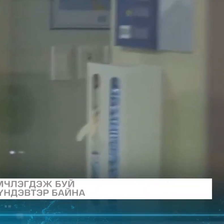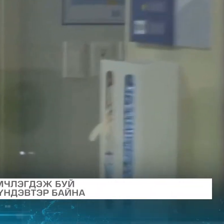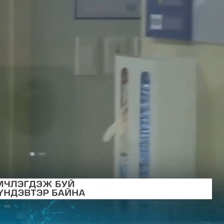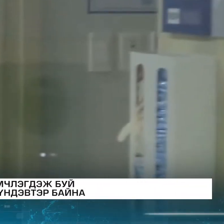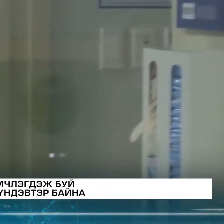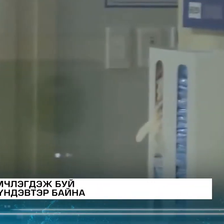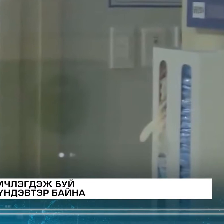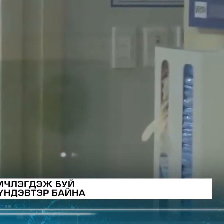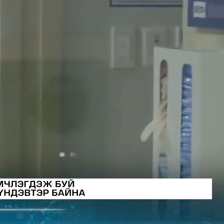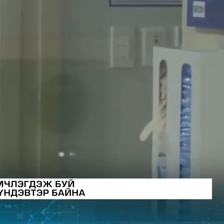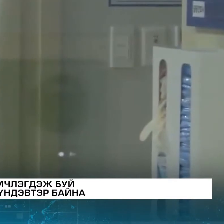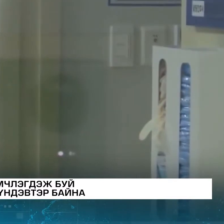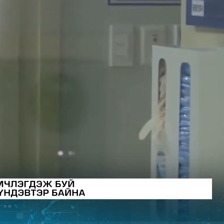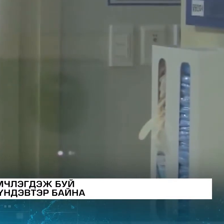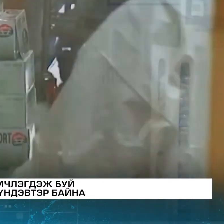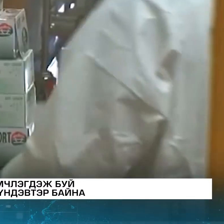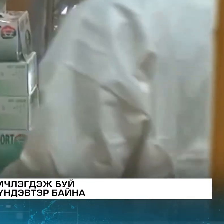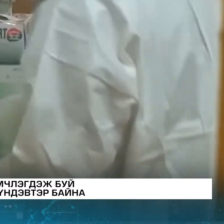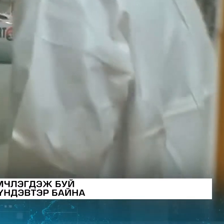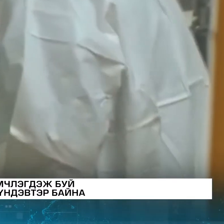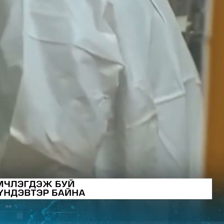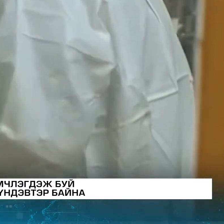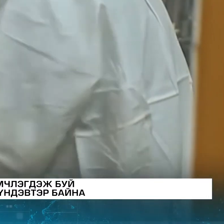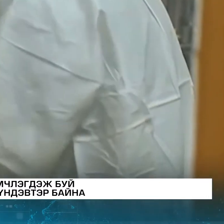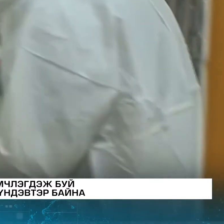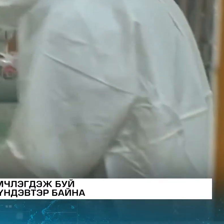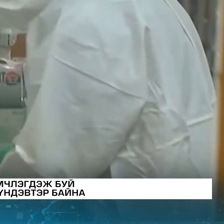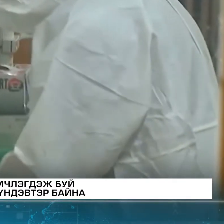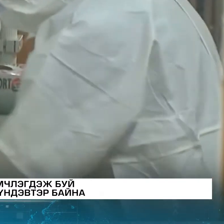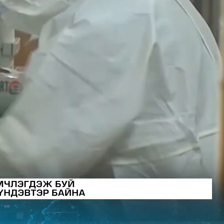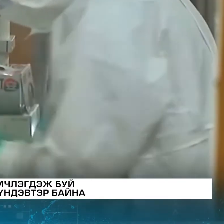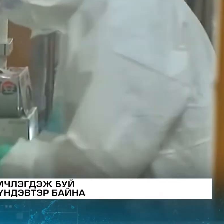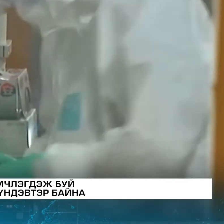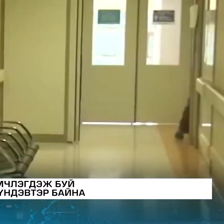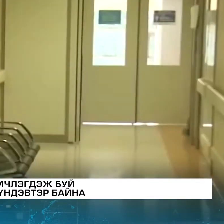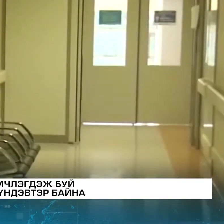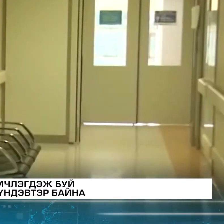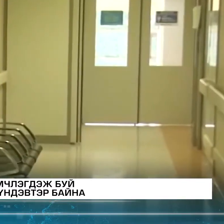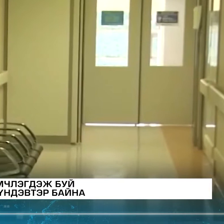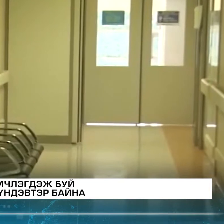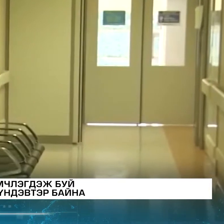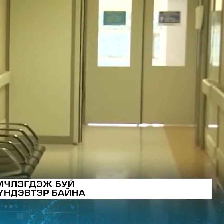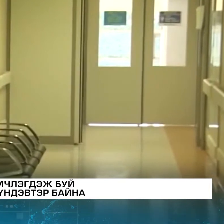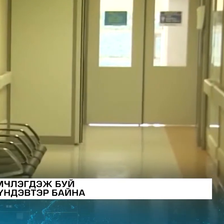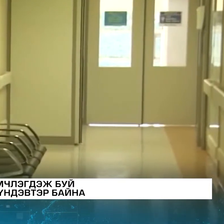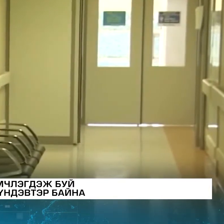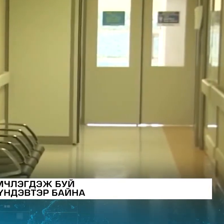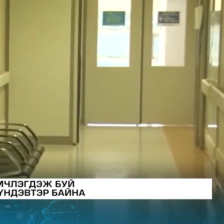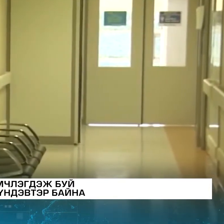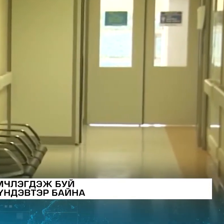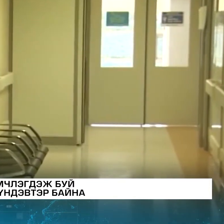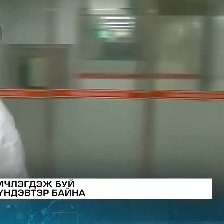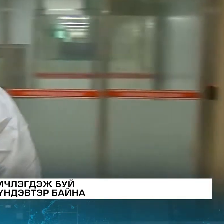Өчигдөр 621 хүнд шинжилгээ хийхэд коронавирус илрээг байна. Тухайлбал Улаанбаадар Франкфуртын онгоцоор ирсэн 260 хүний шинжилгээ, Дархуулын аймагт